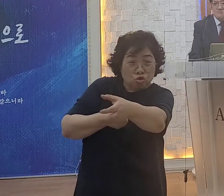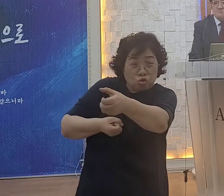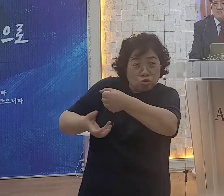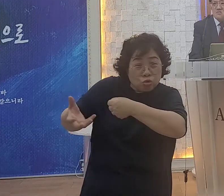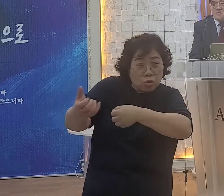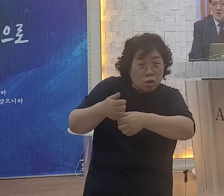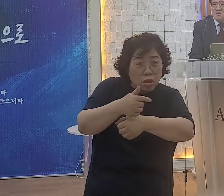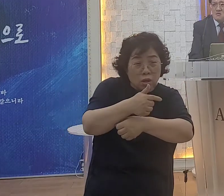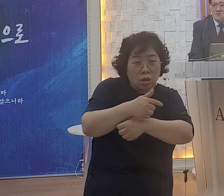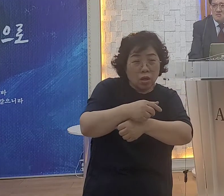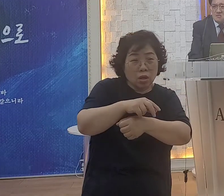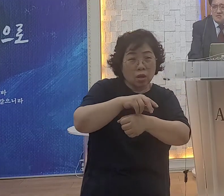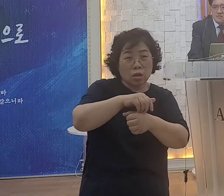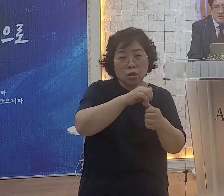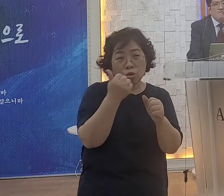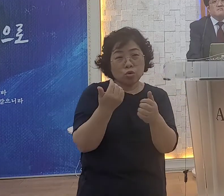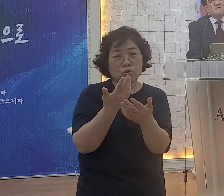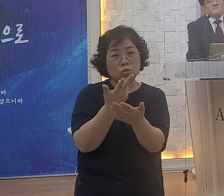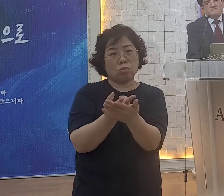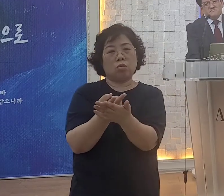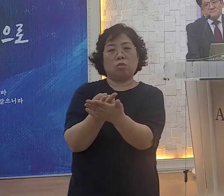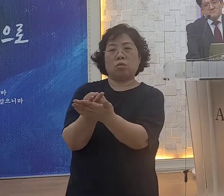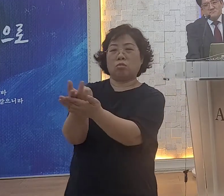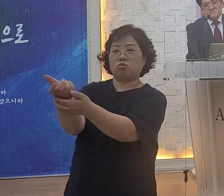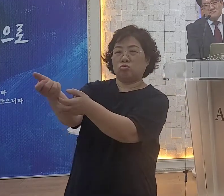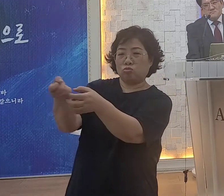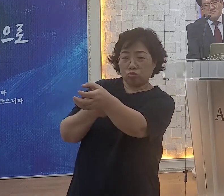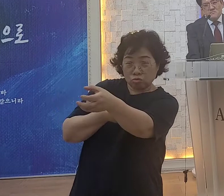제사장이 죽은 시체가 그 집을 나온 거예요.